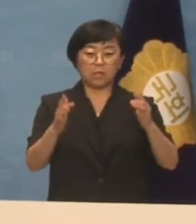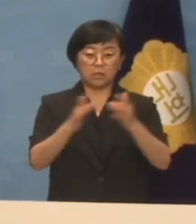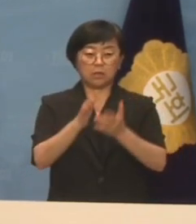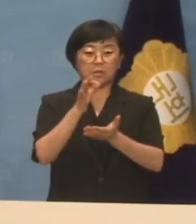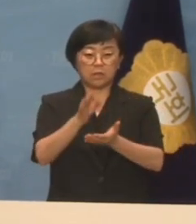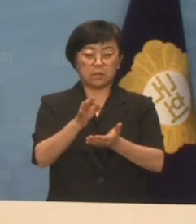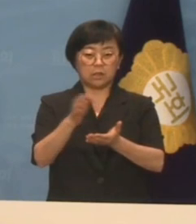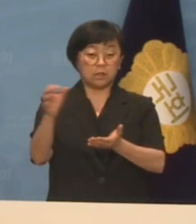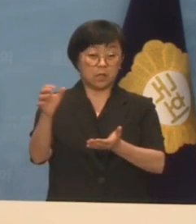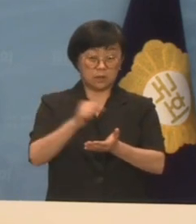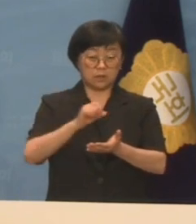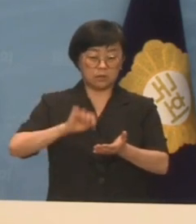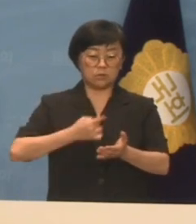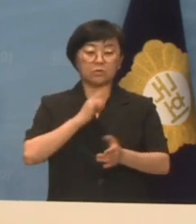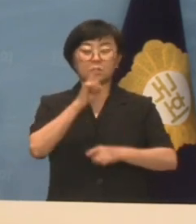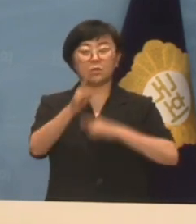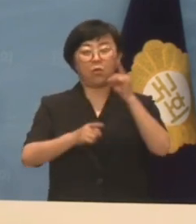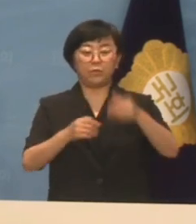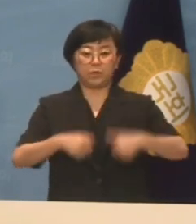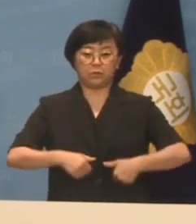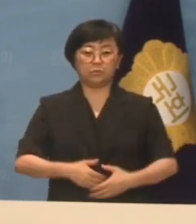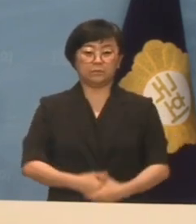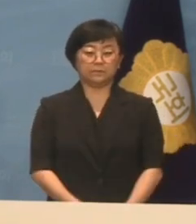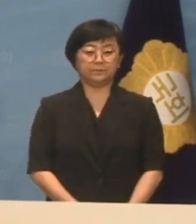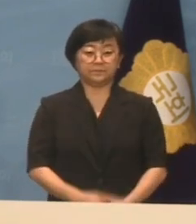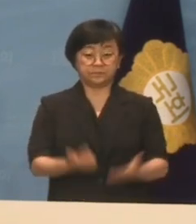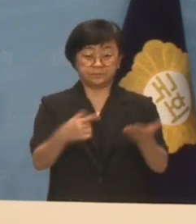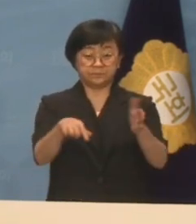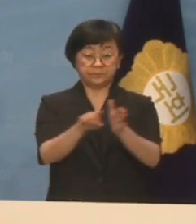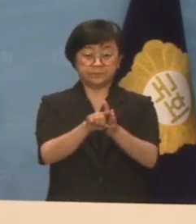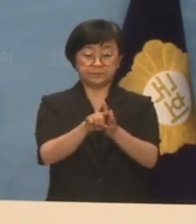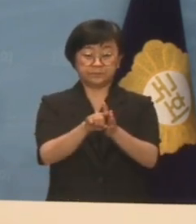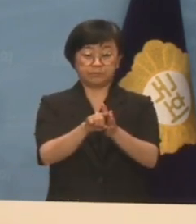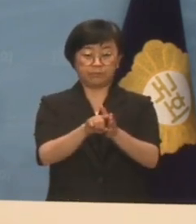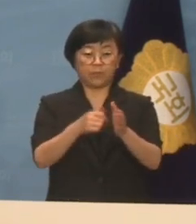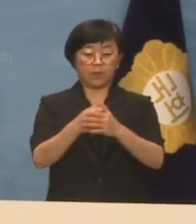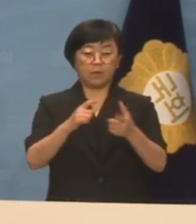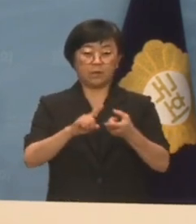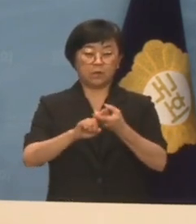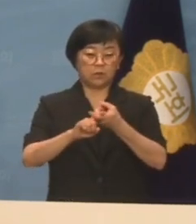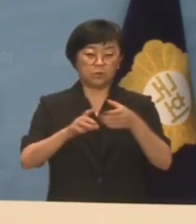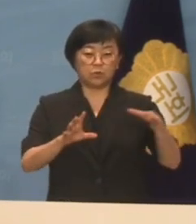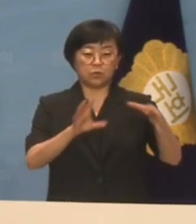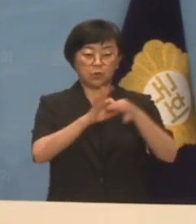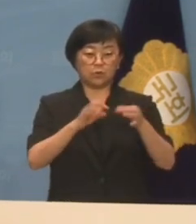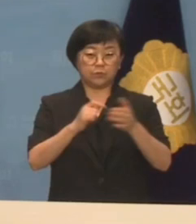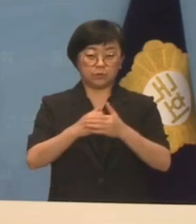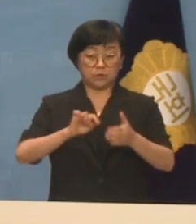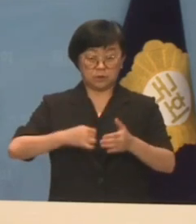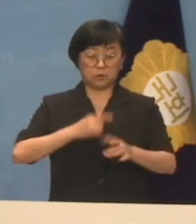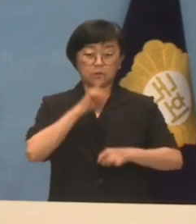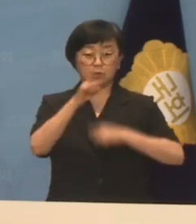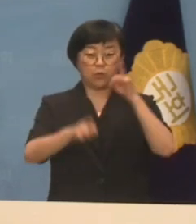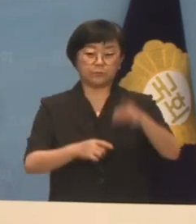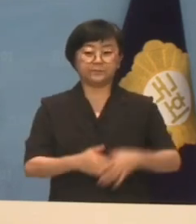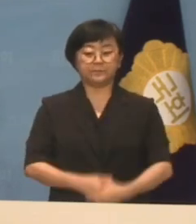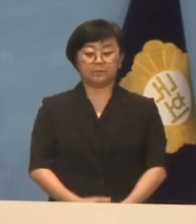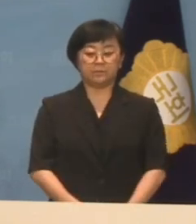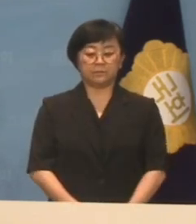가상자산 보유 현황을 자진 신고해야 한다. 이를 위해 민평련 소속 의원들부터 자진